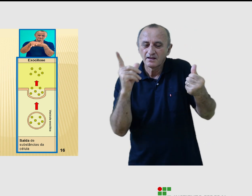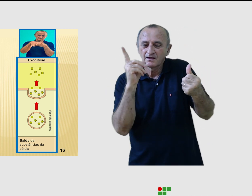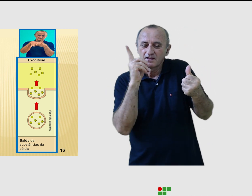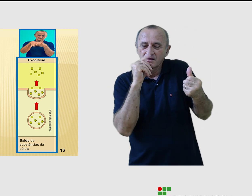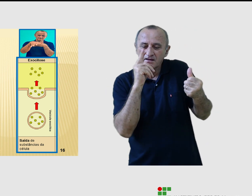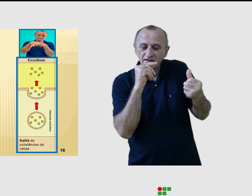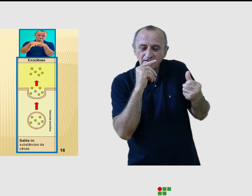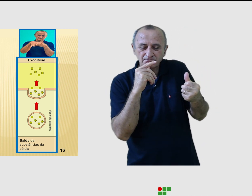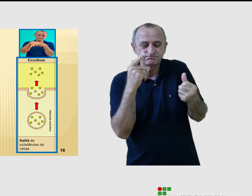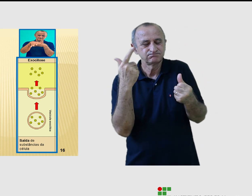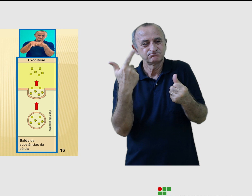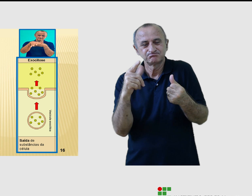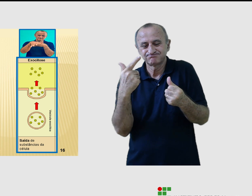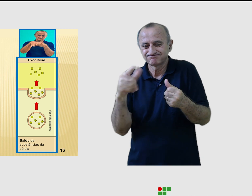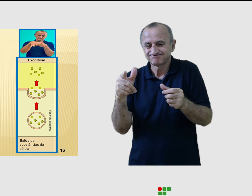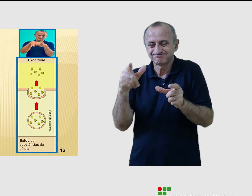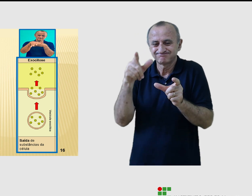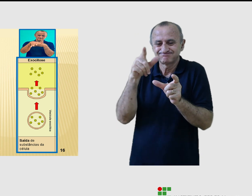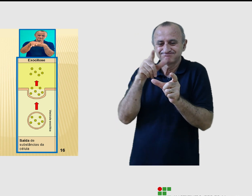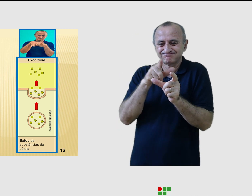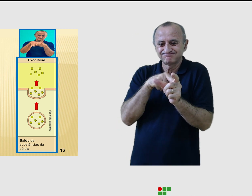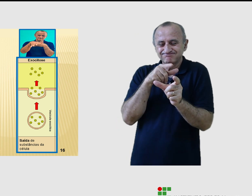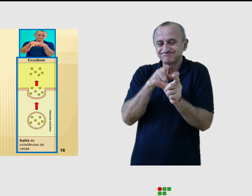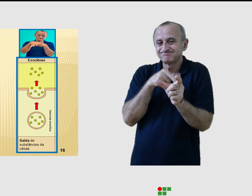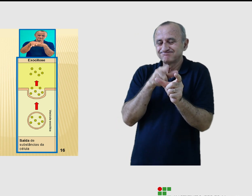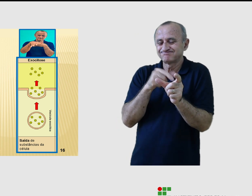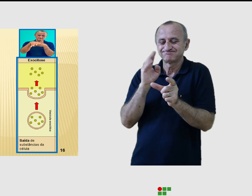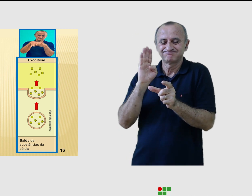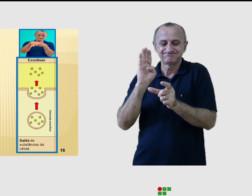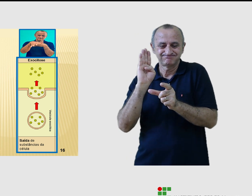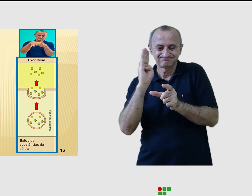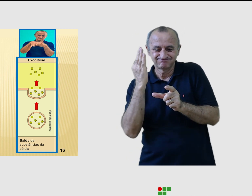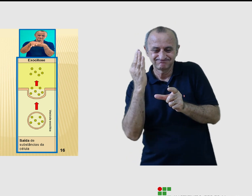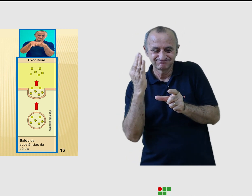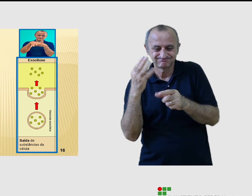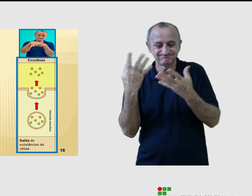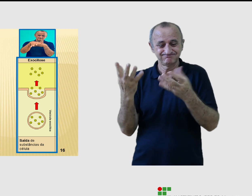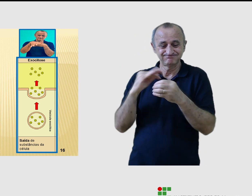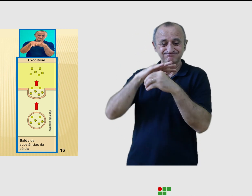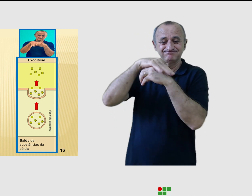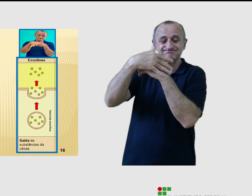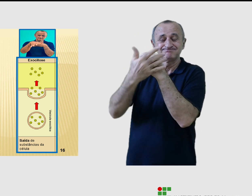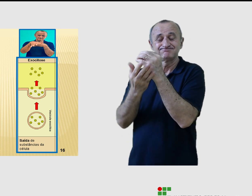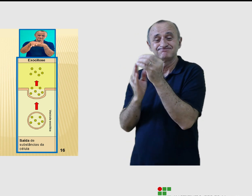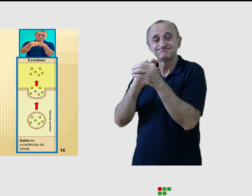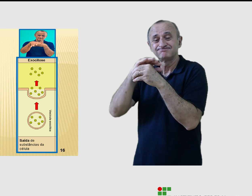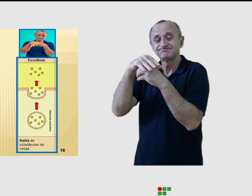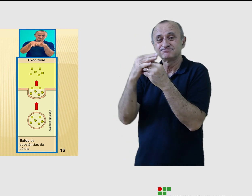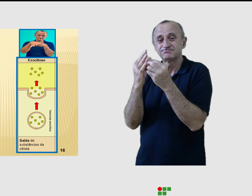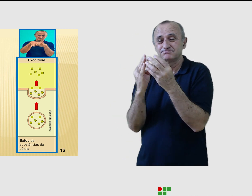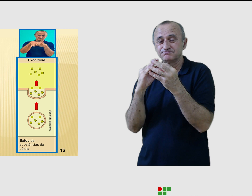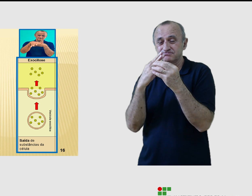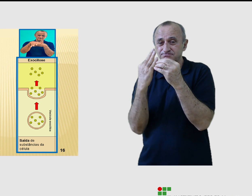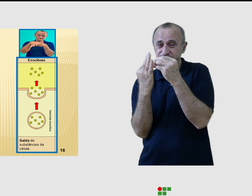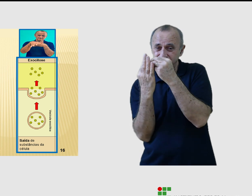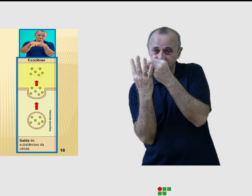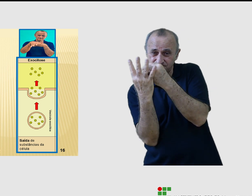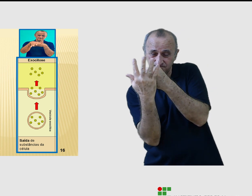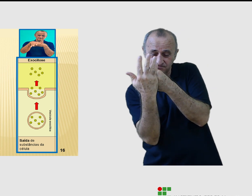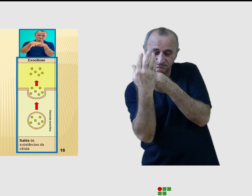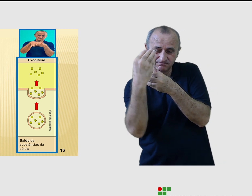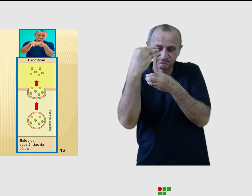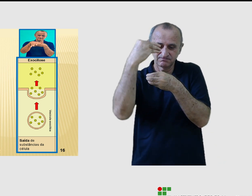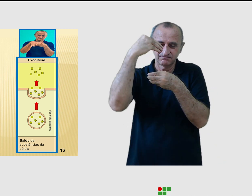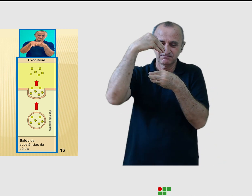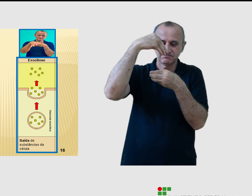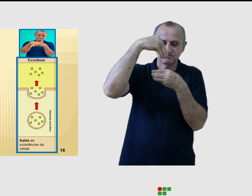ocorre o englobamento de partículas dissolvidas em água. Não há formação de